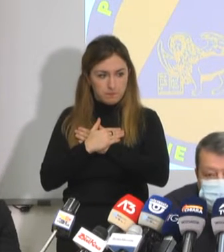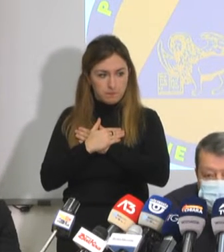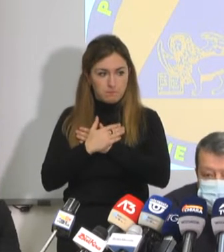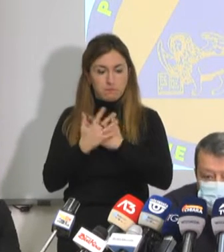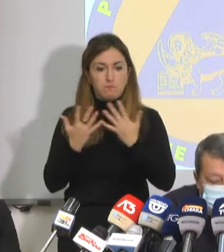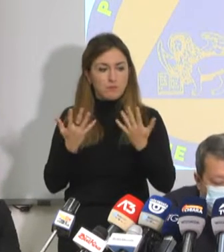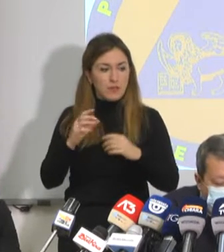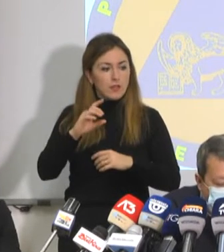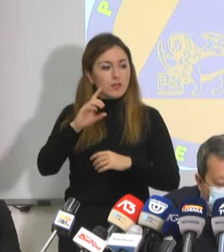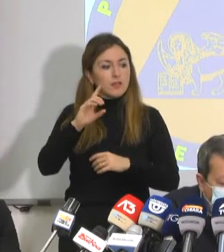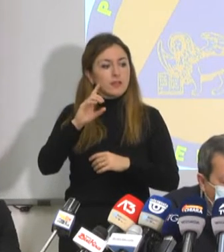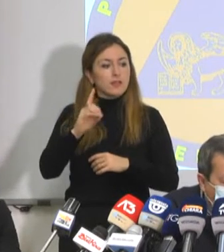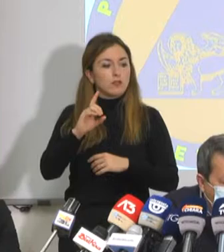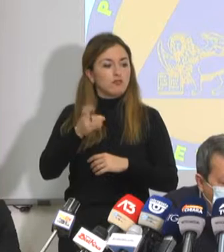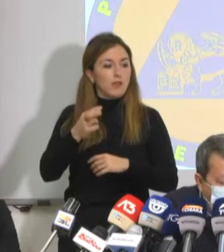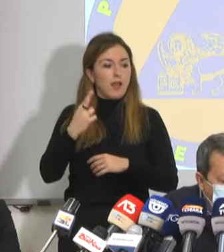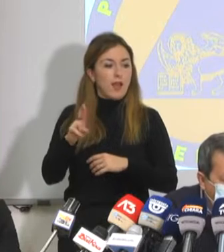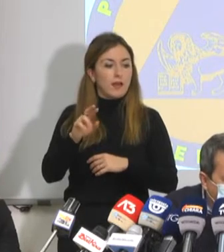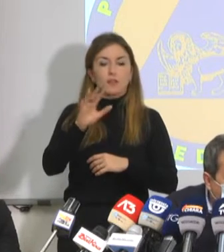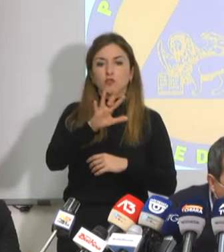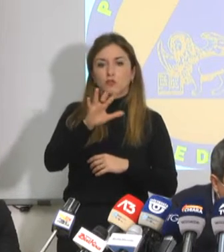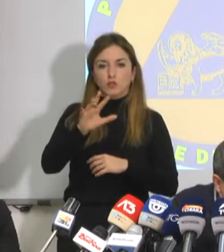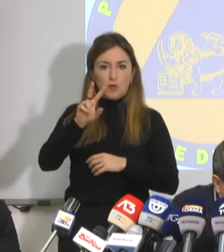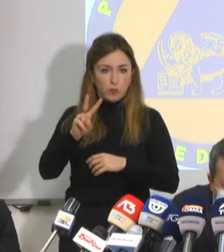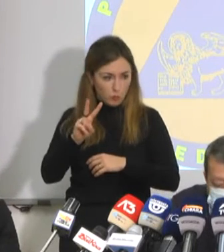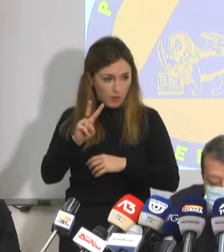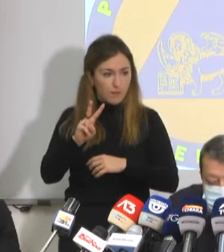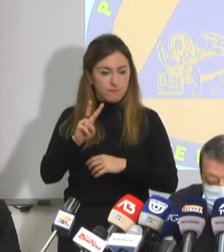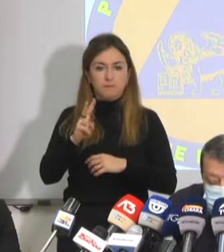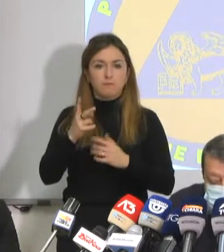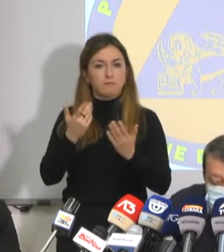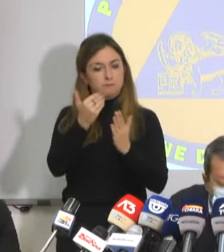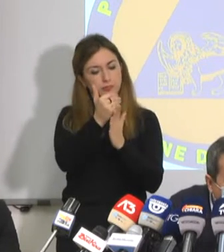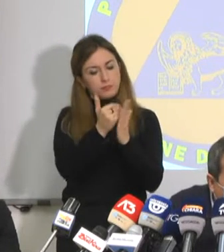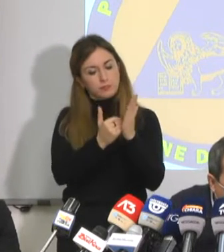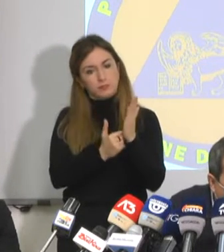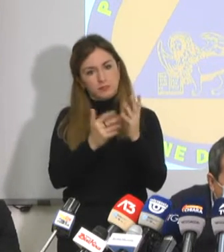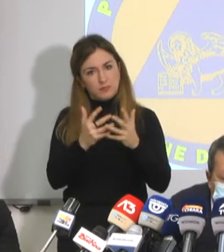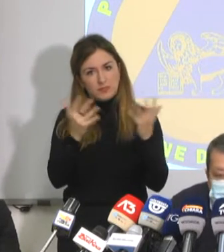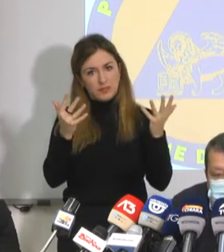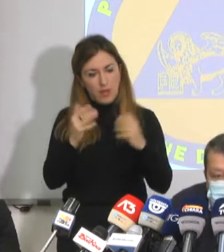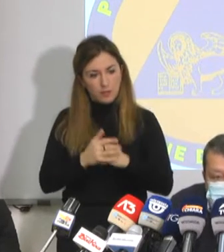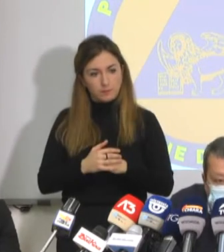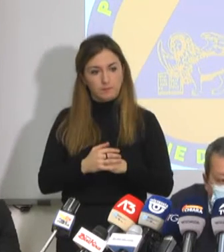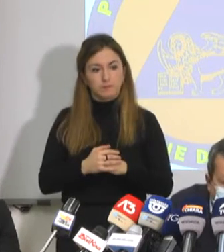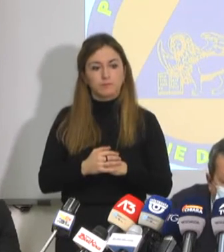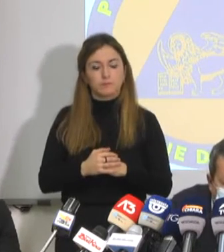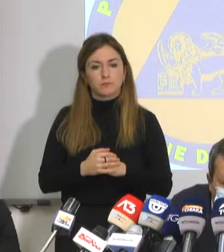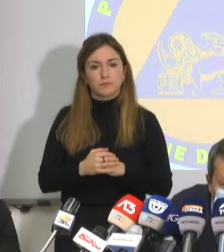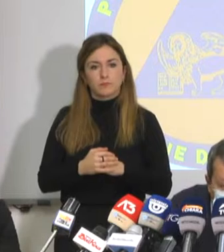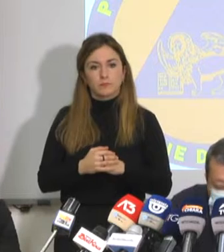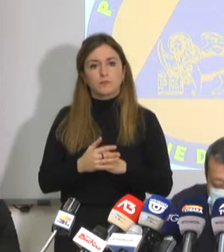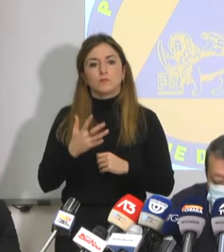creato il primo piano di emergenza ospedaliero per la risposta al Covid, dove si parte dalla dotazione ordinaria